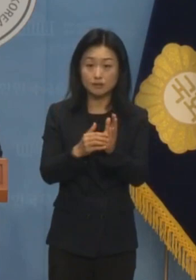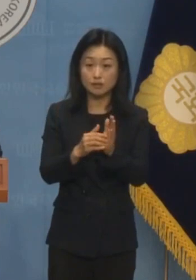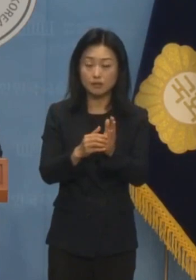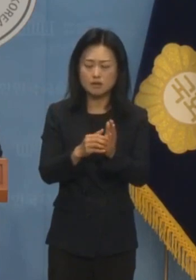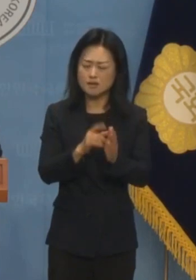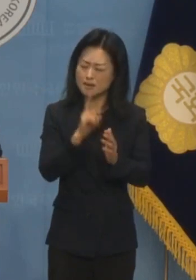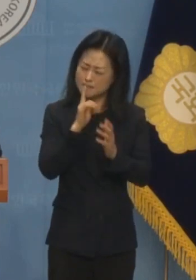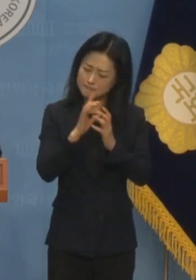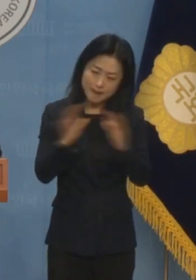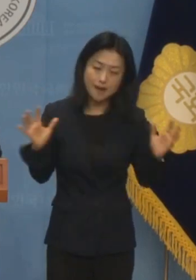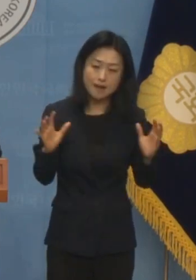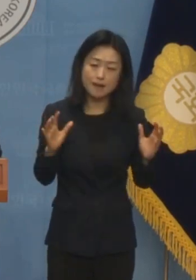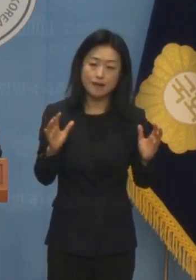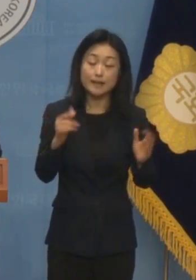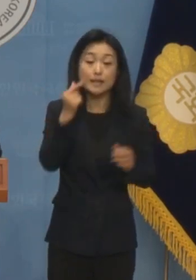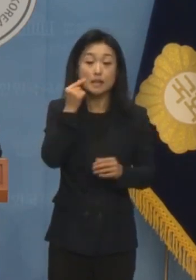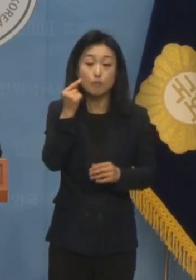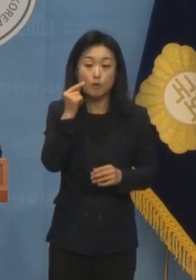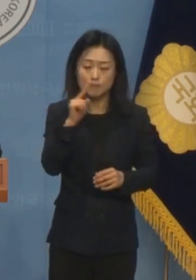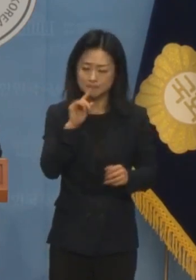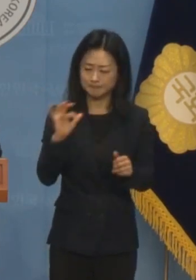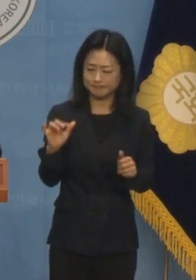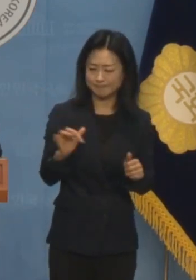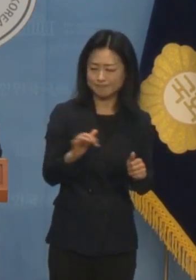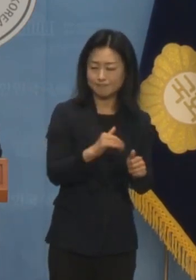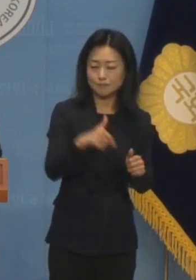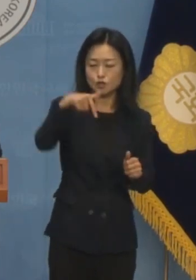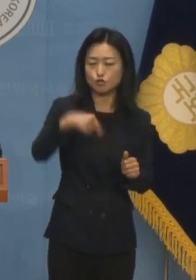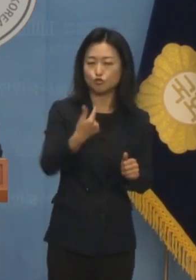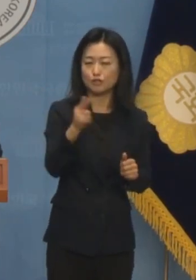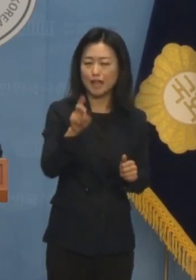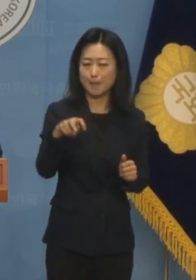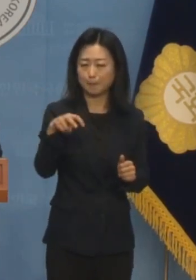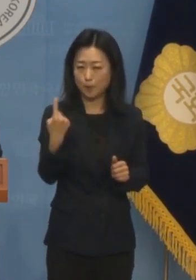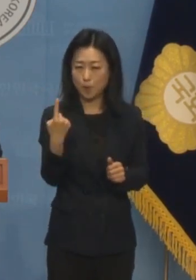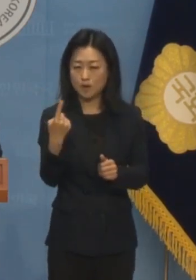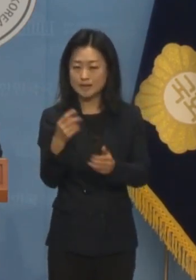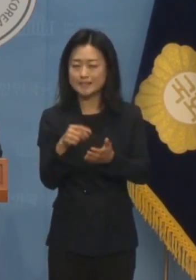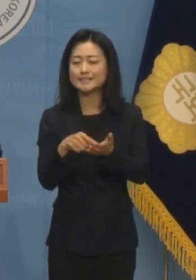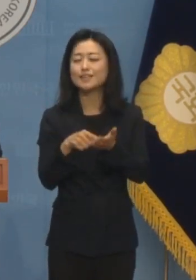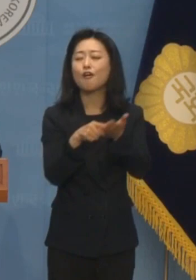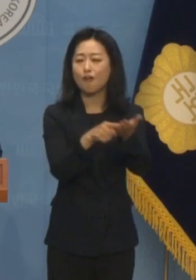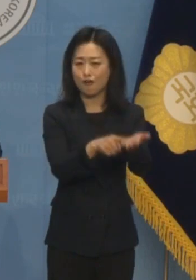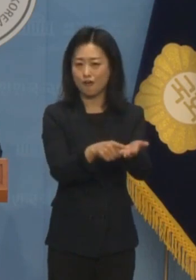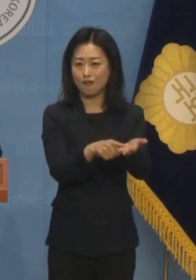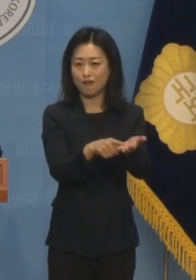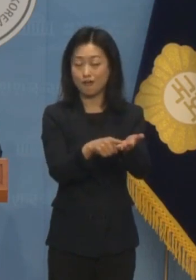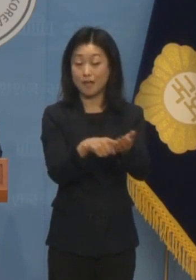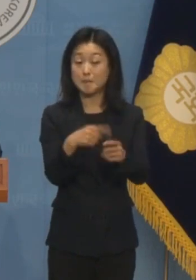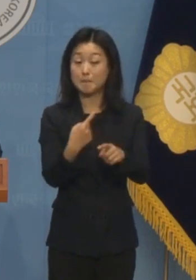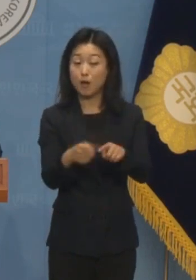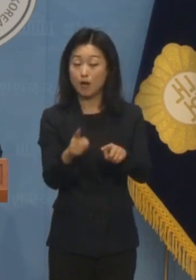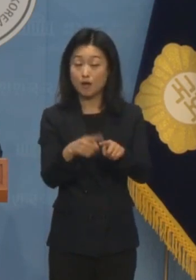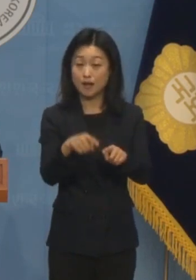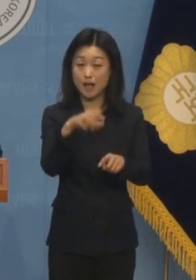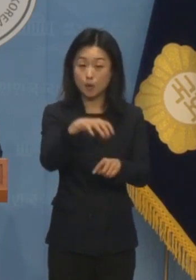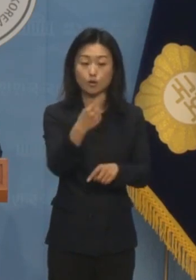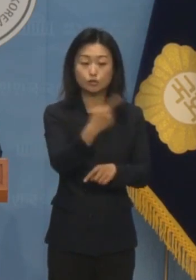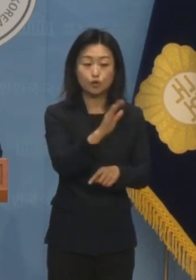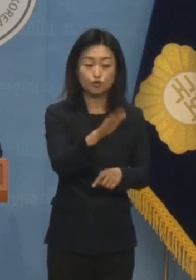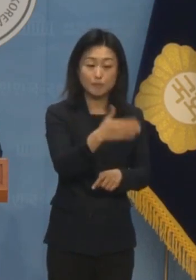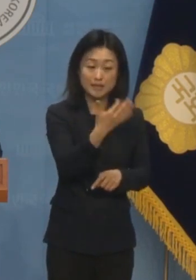되었습니다 당시에도 일본은 남도를 세계 유산에 등제 신청하면서 평가 기간을